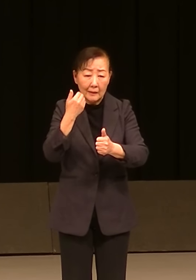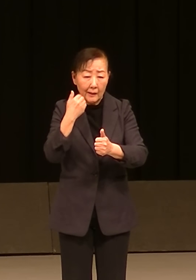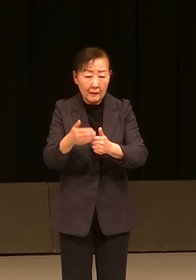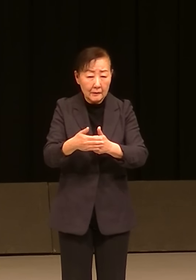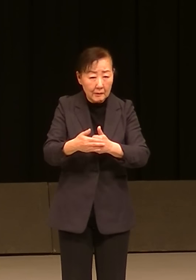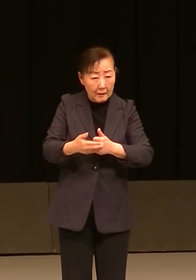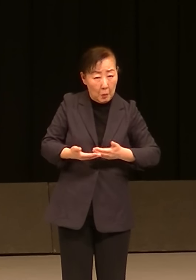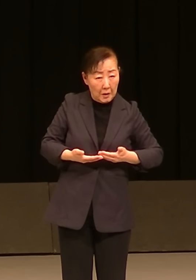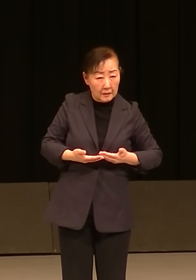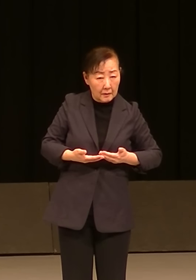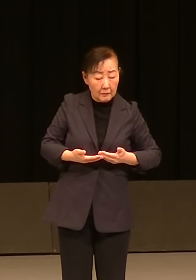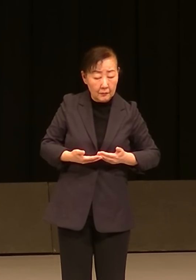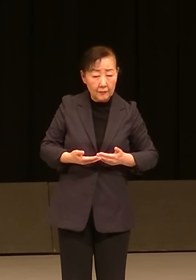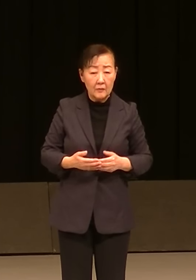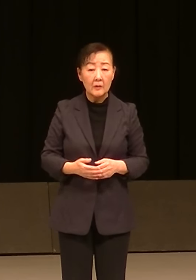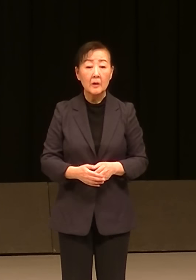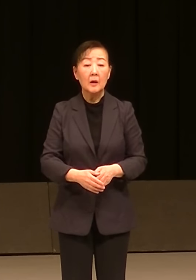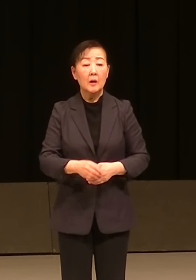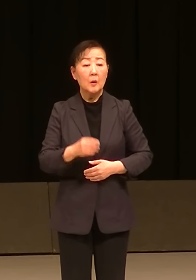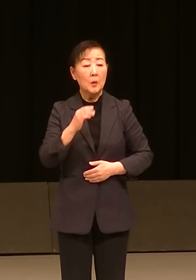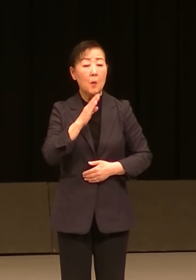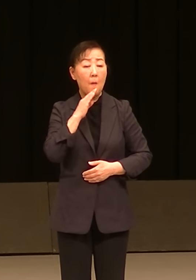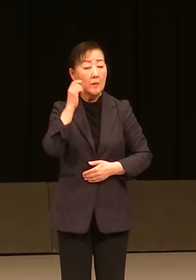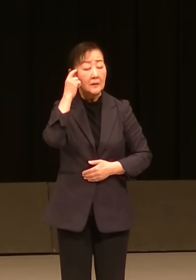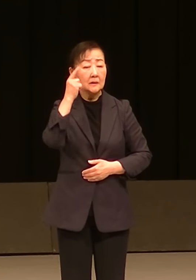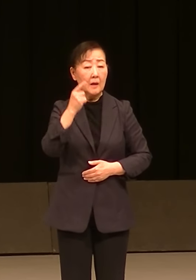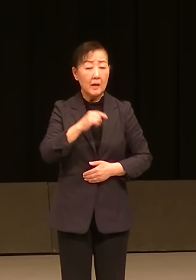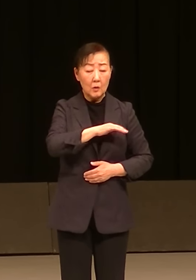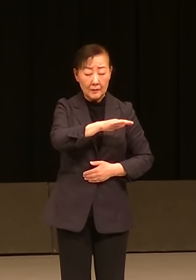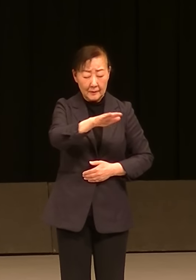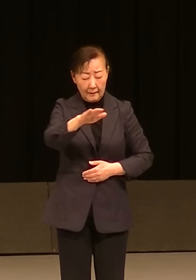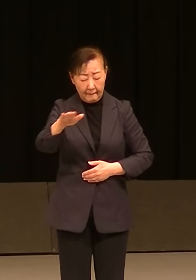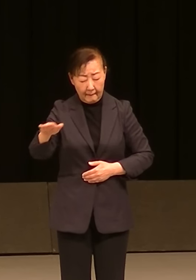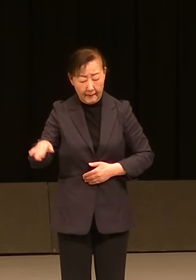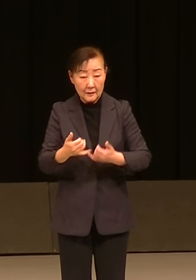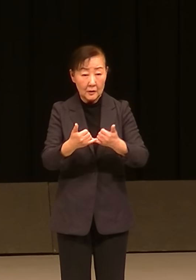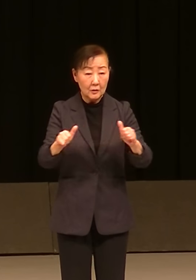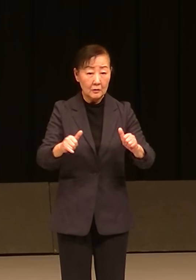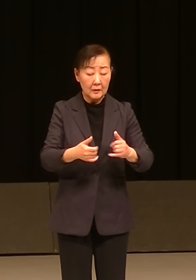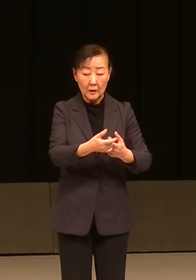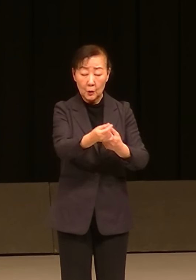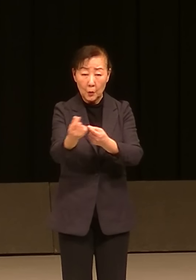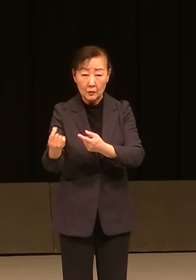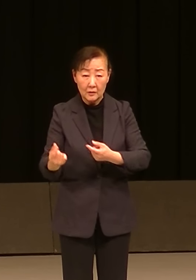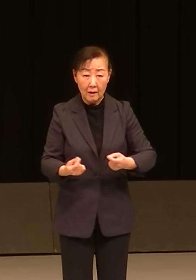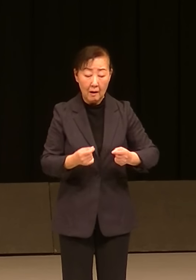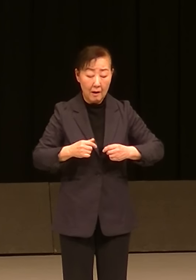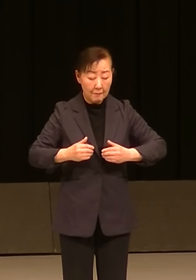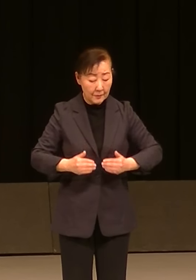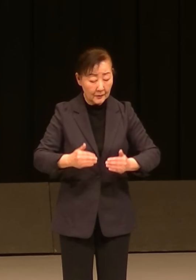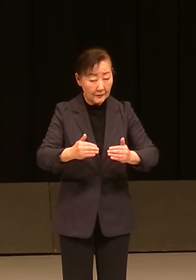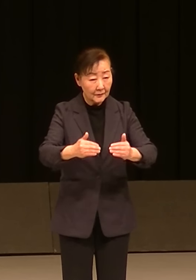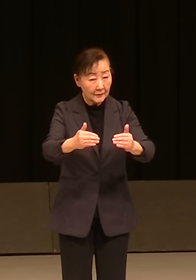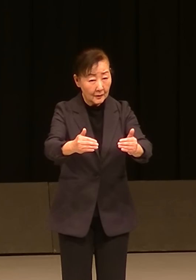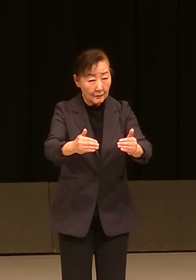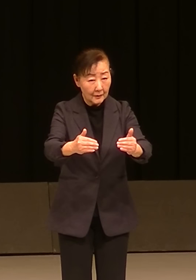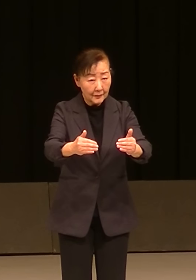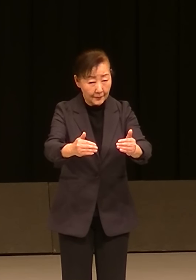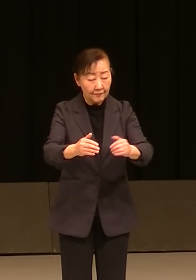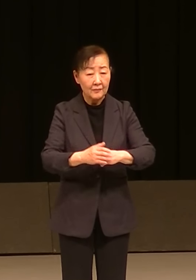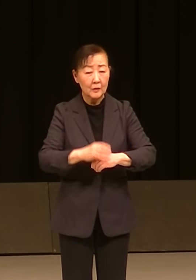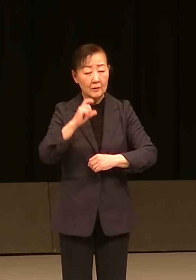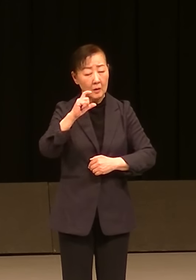てもらっていて、この実感を全人類で共有しながら歩んでいけば、そこには恒久